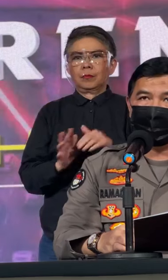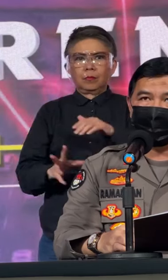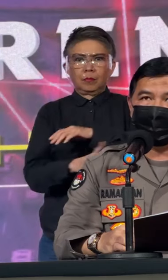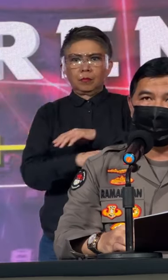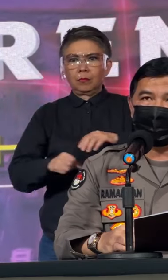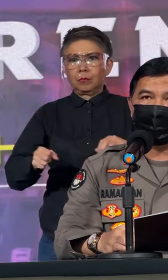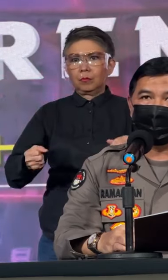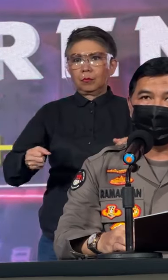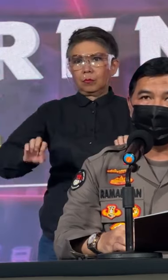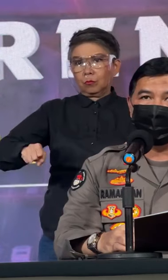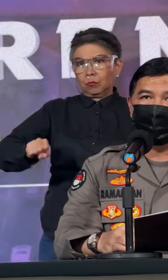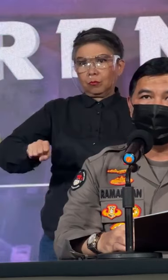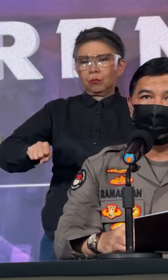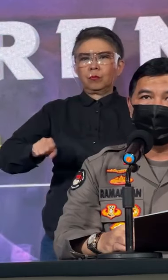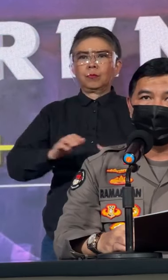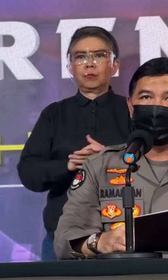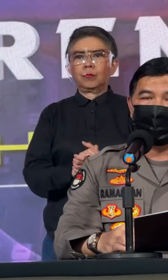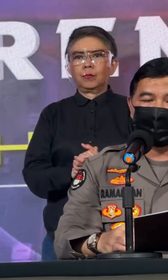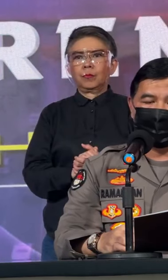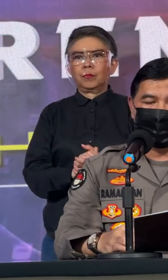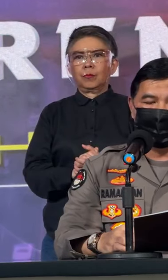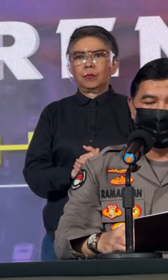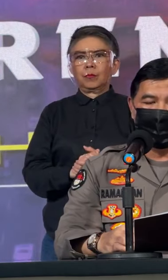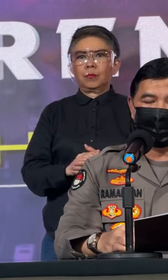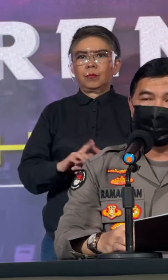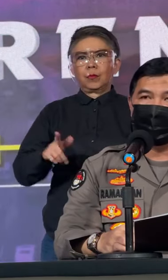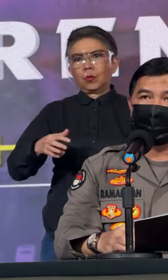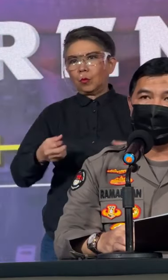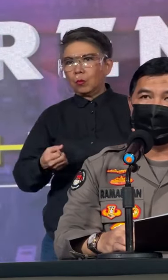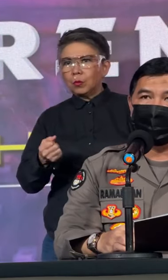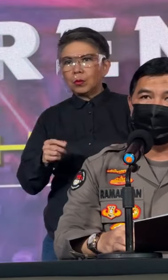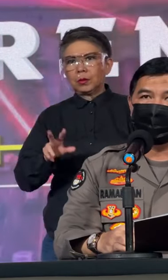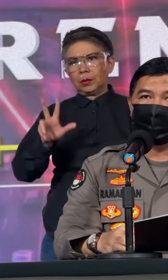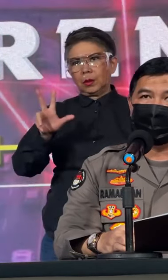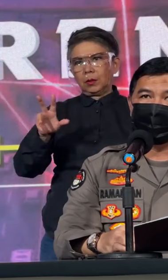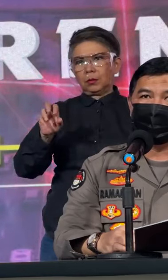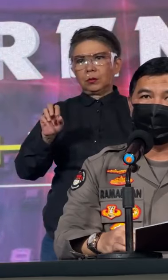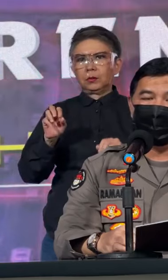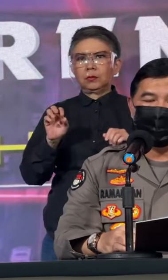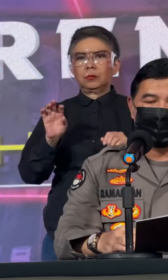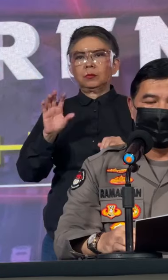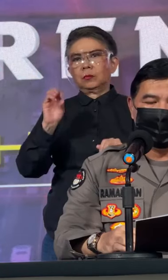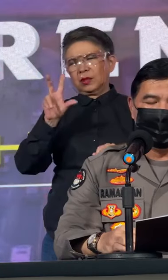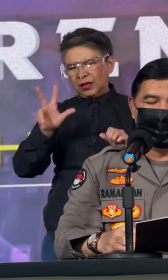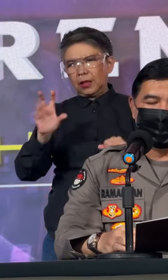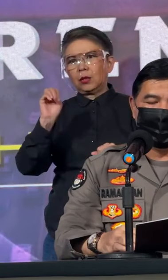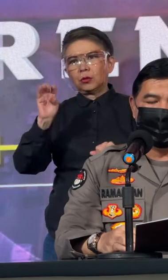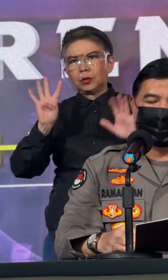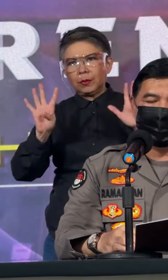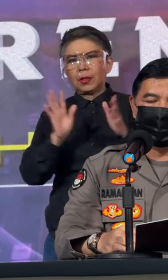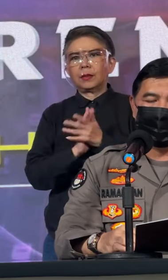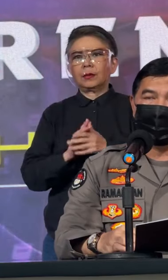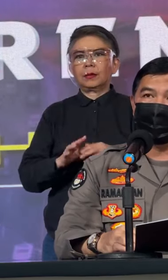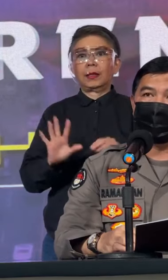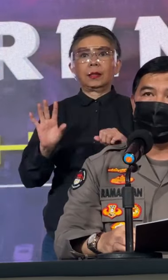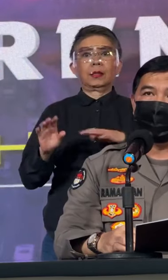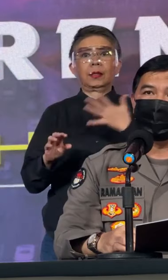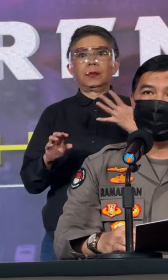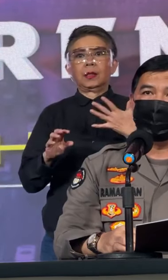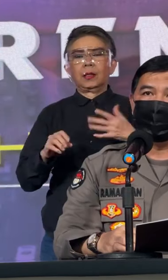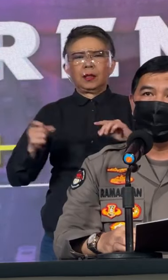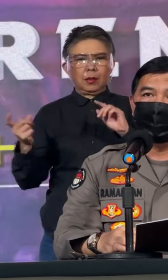pencurian kendaraan bermotor, kendaraan R2 sebanyak 39 kasus, dan yang kelima pencurian